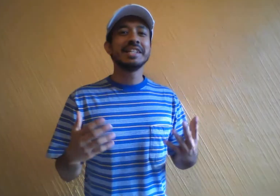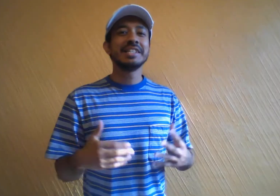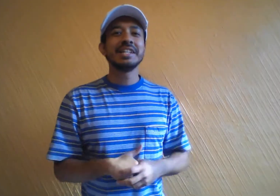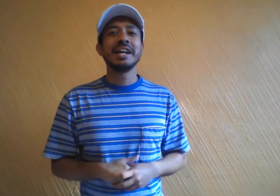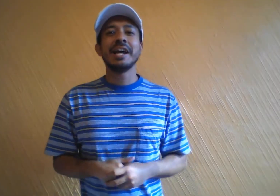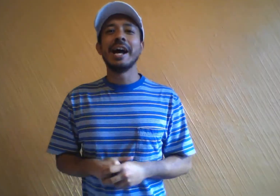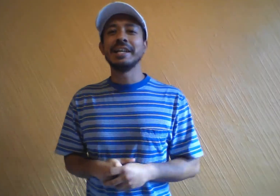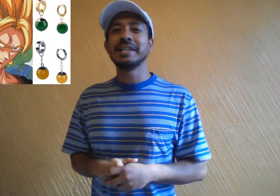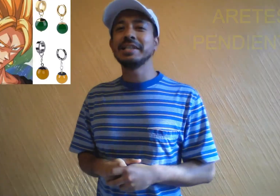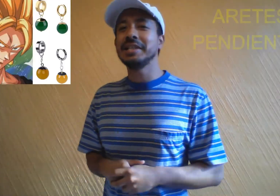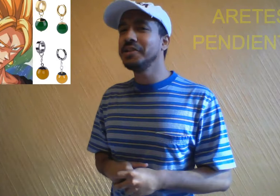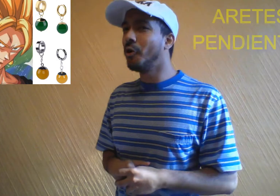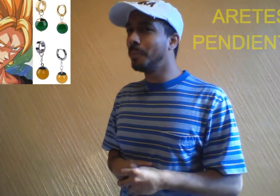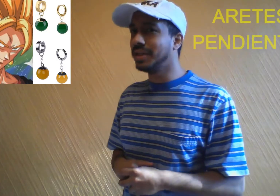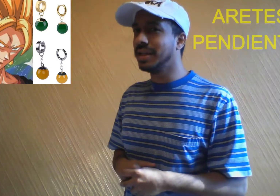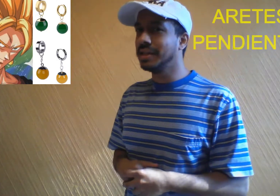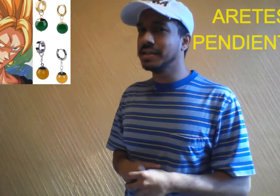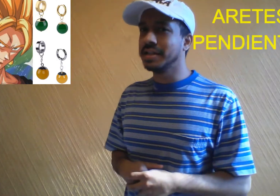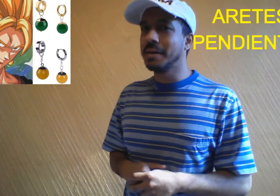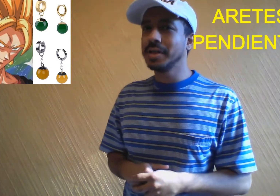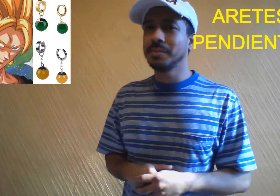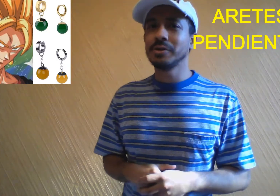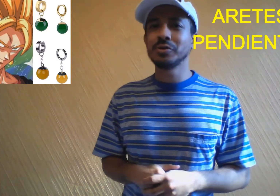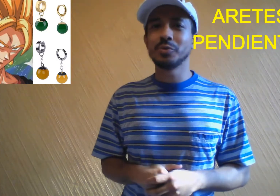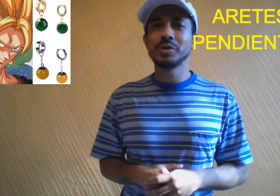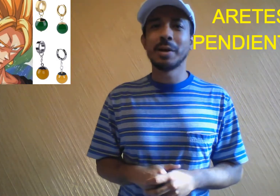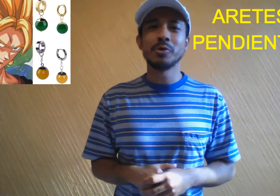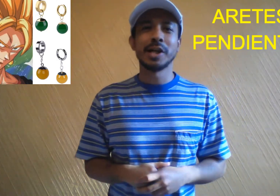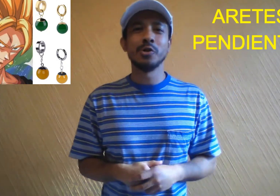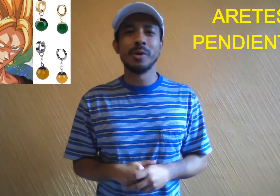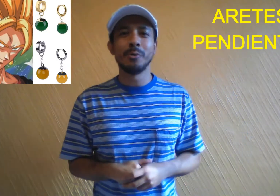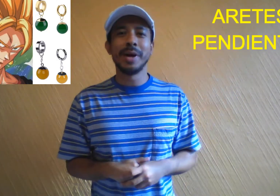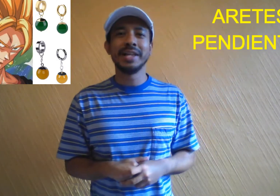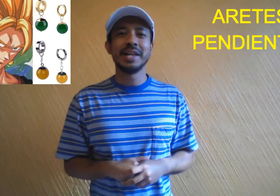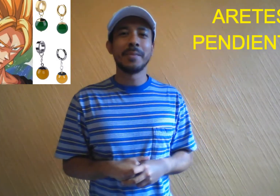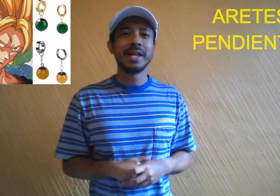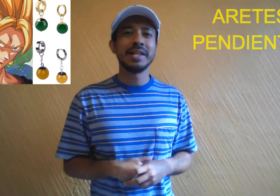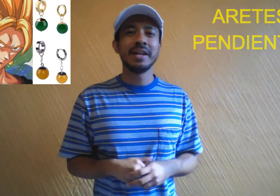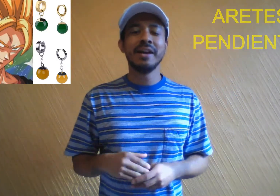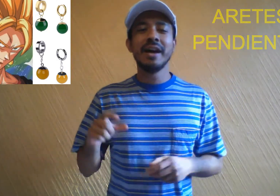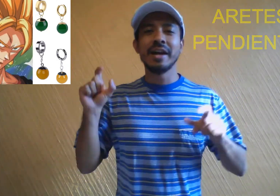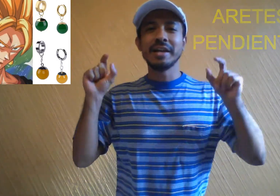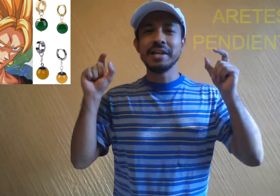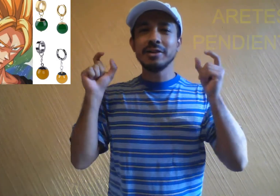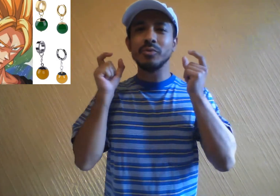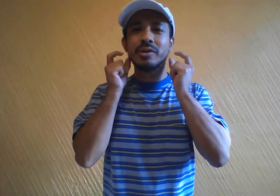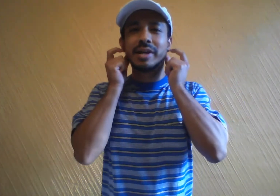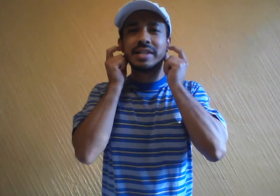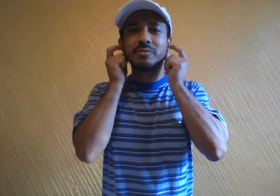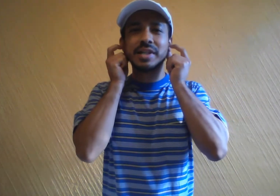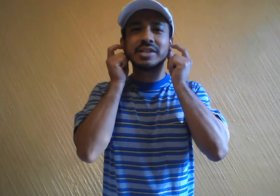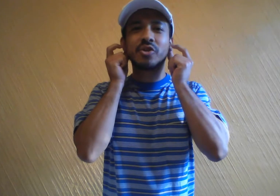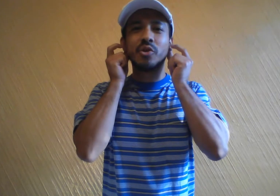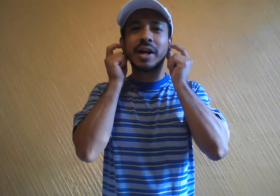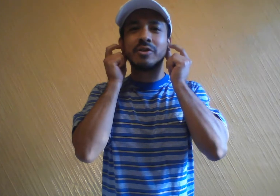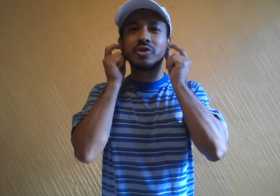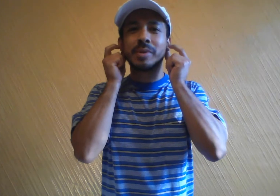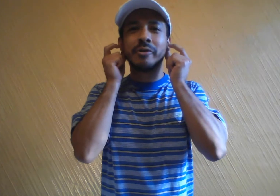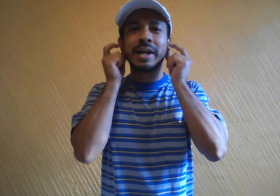Siguiente seña, aretes y o pendientes. En ambas manos usamos el número 20 y 20 y lo único que hacemos es colocarlo sobre la